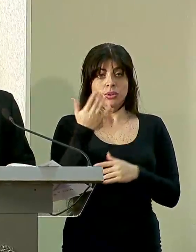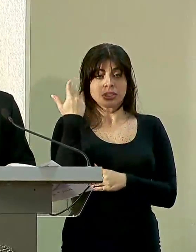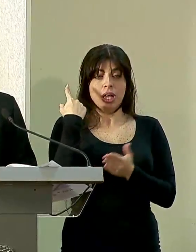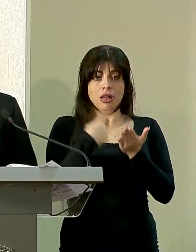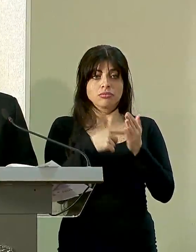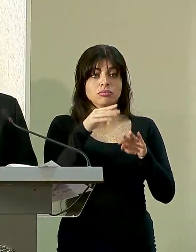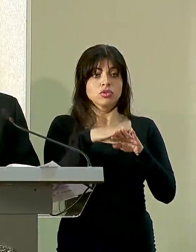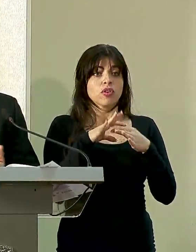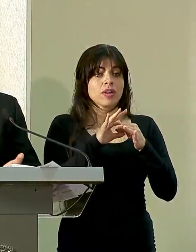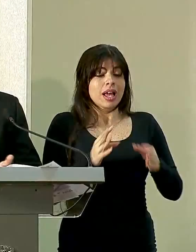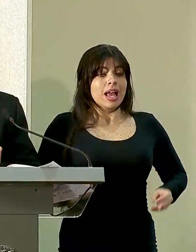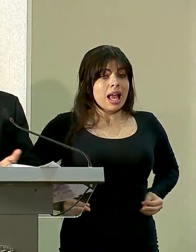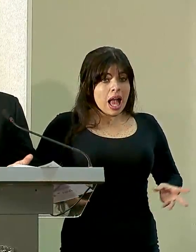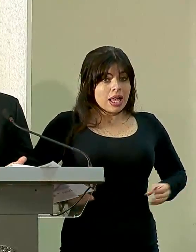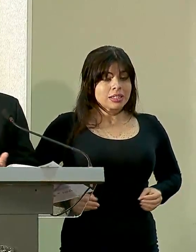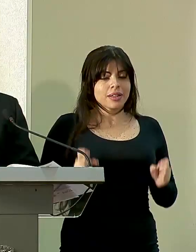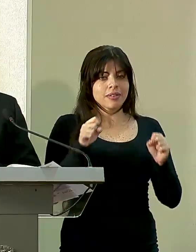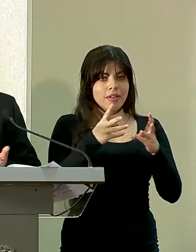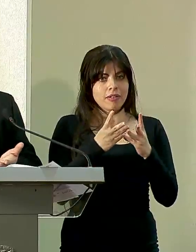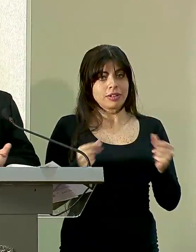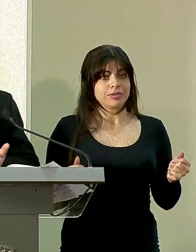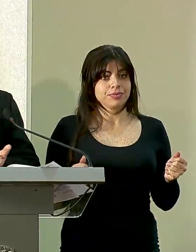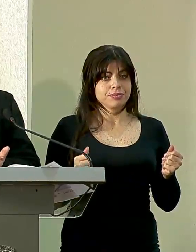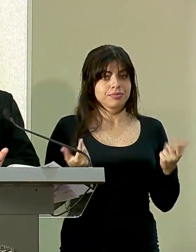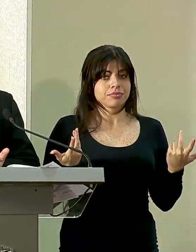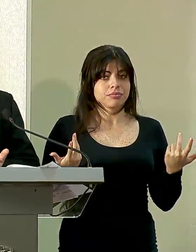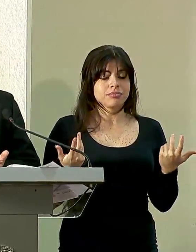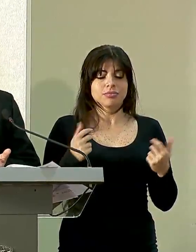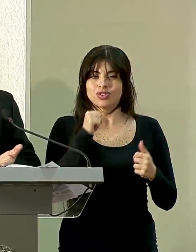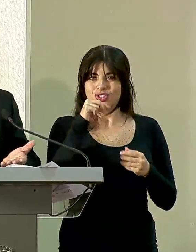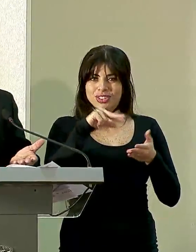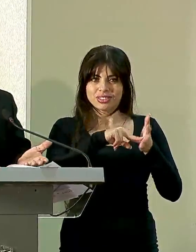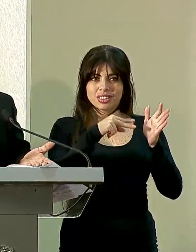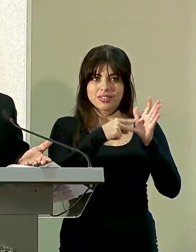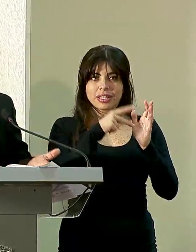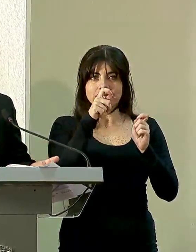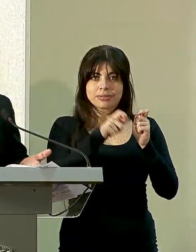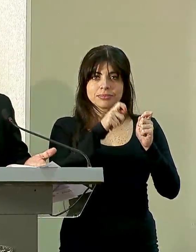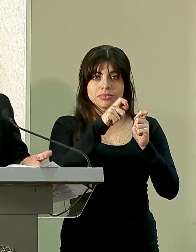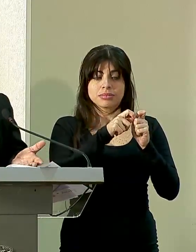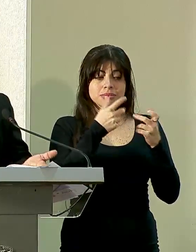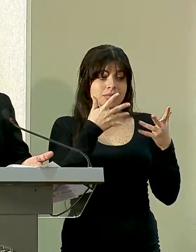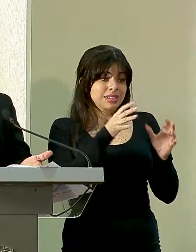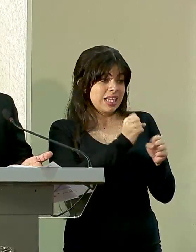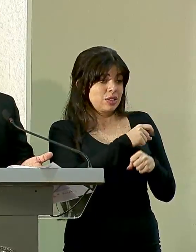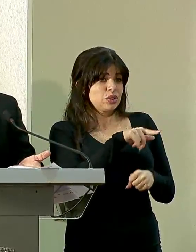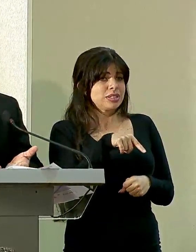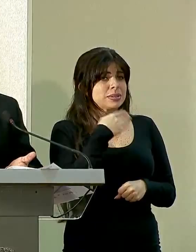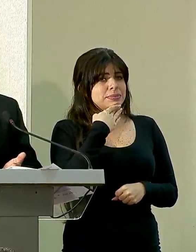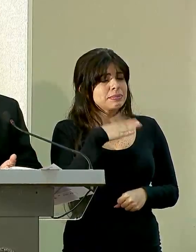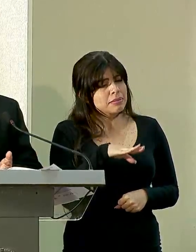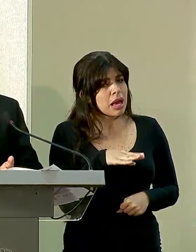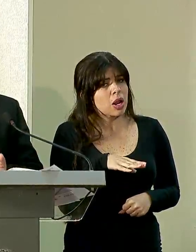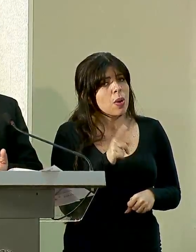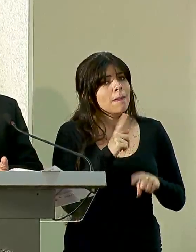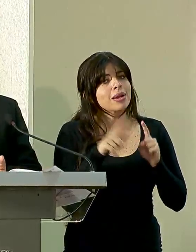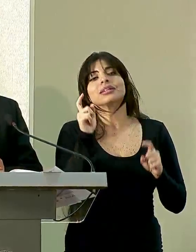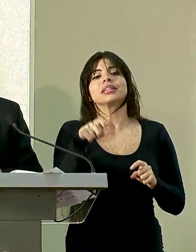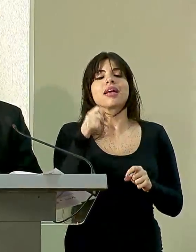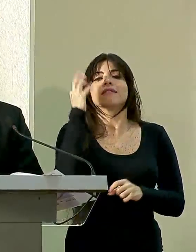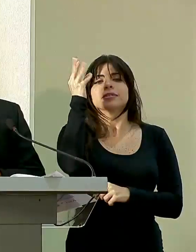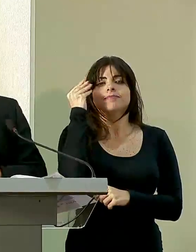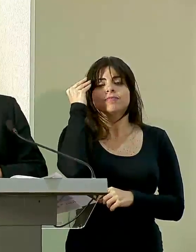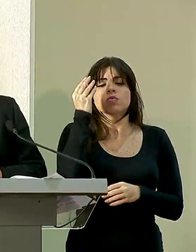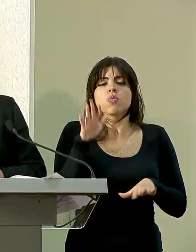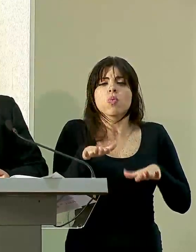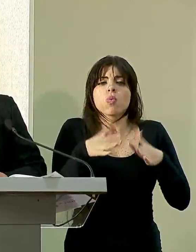con el gasto, deben ser sopesadas. No implica que necesariamente lo que se haya hecho es malo, pero sí hay que hacer la reflexión